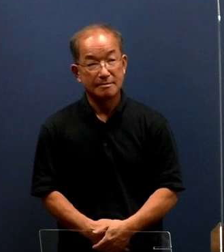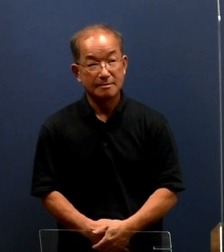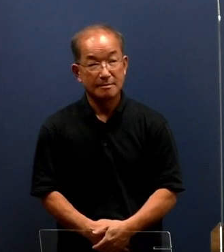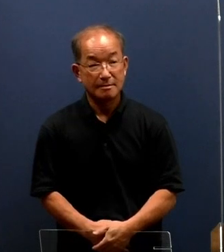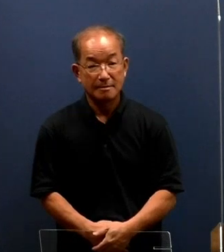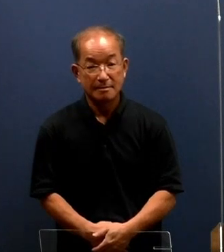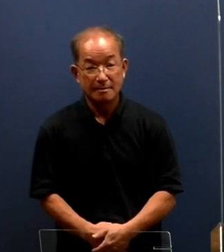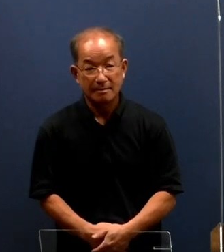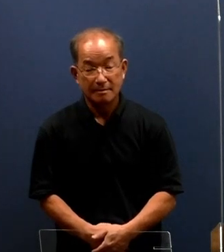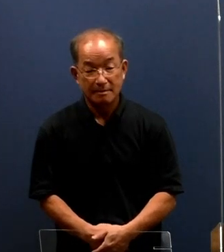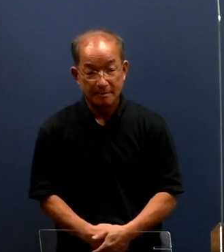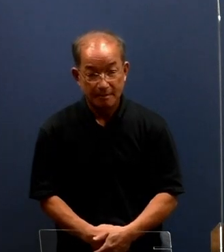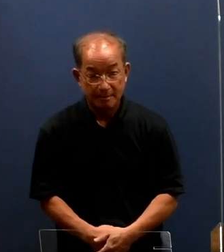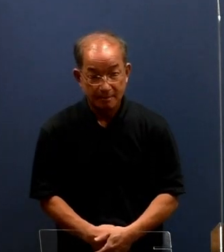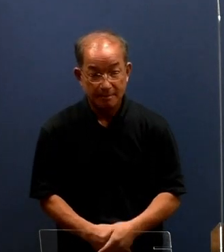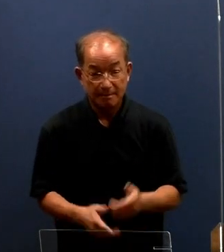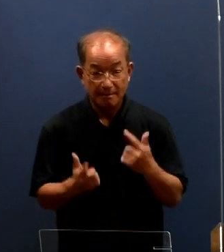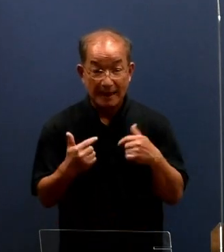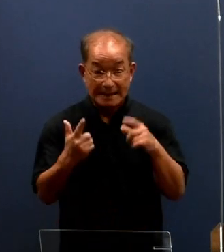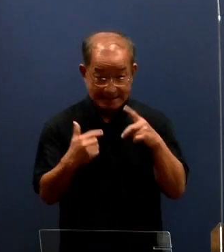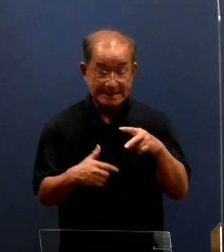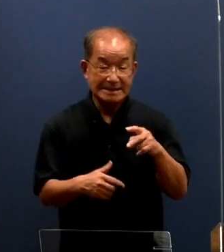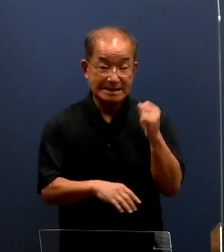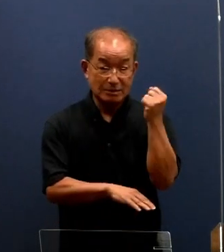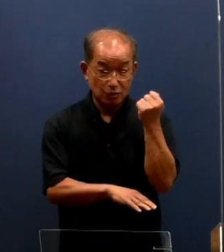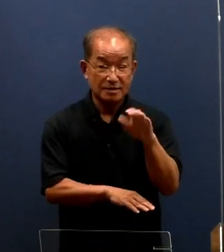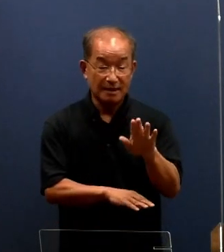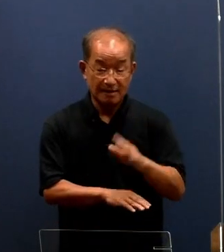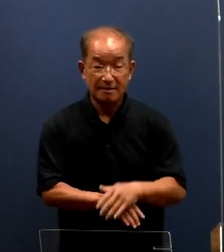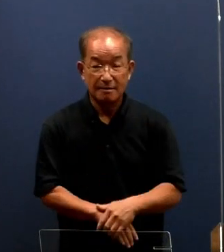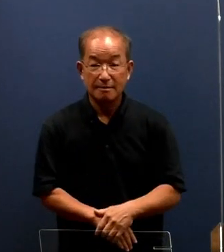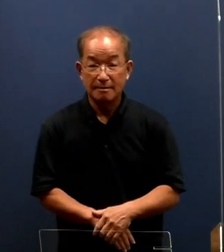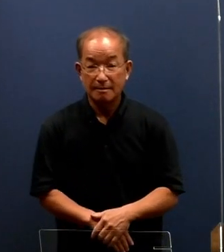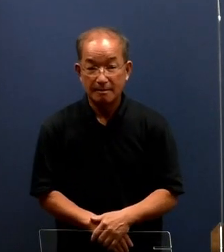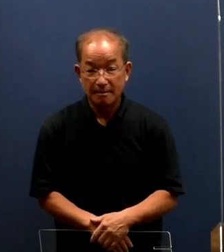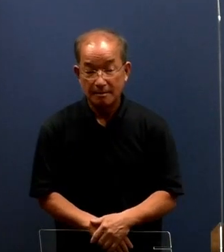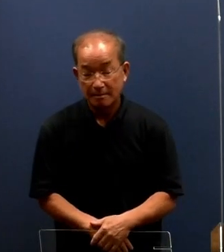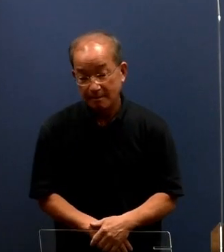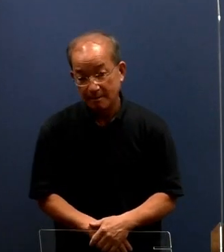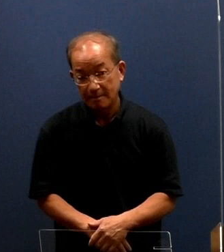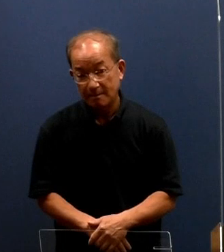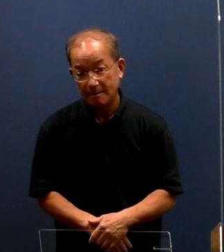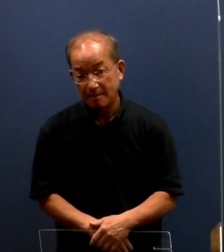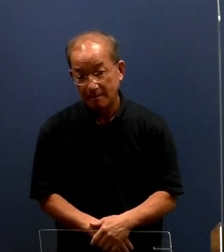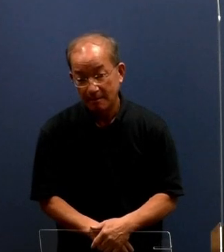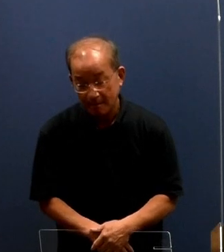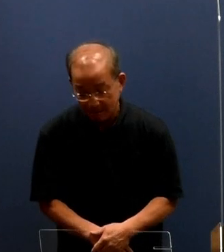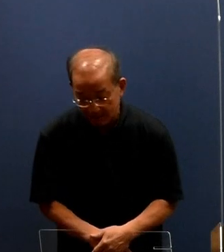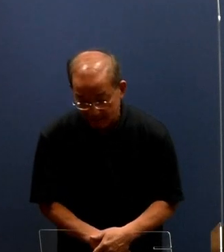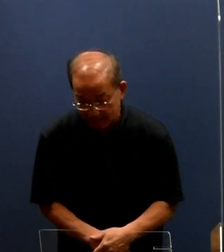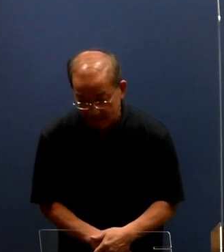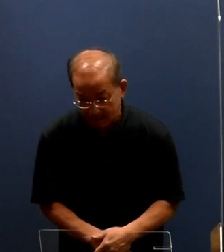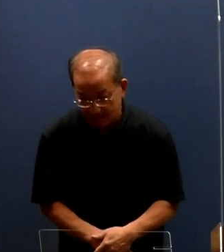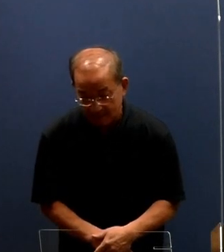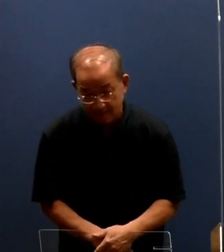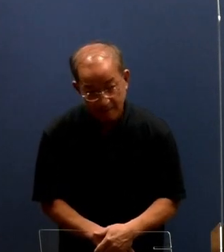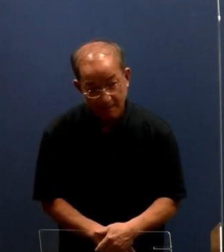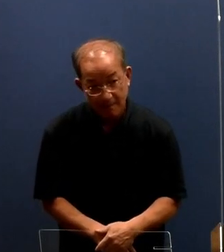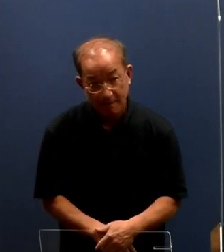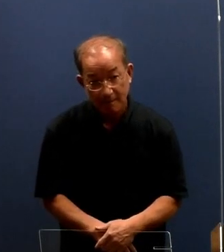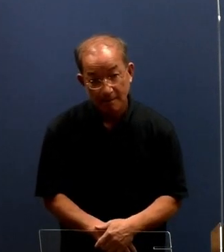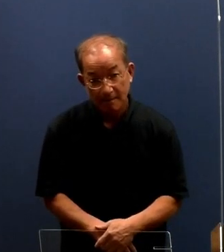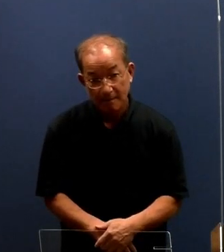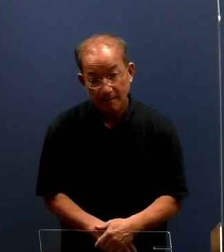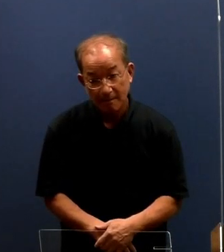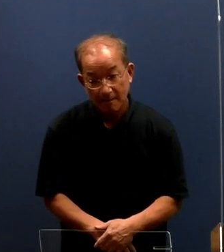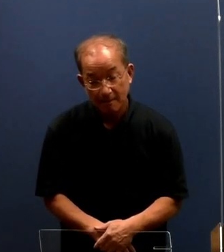毎日新聞の目野です。ちょっと話変わるんですけれども、ちょっと鉄道に関してで、地方の鉄道路線についてですね、国交省の